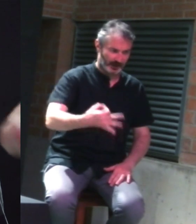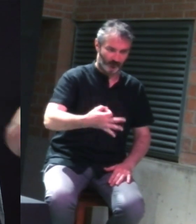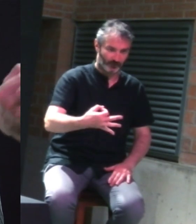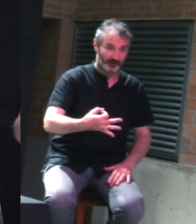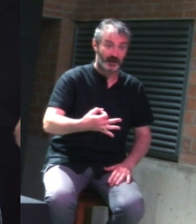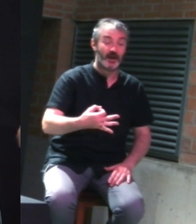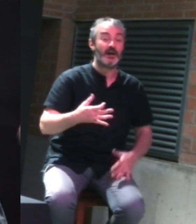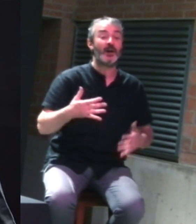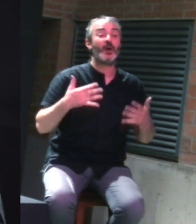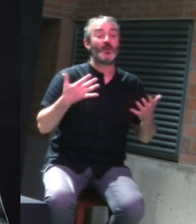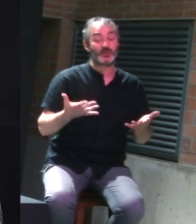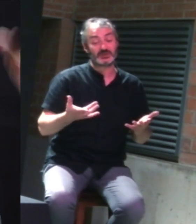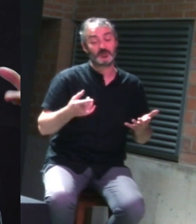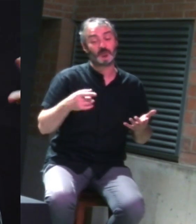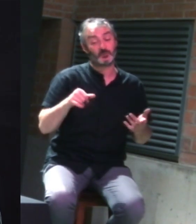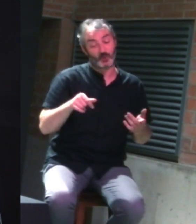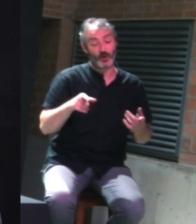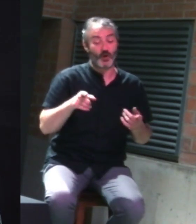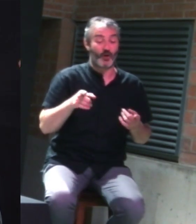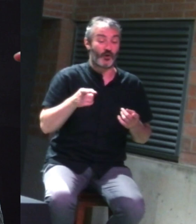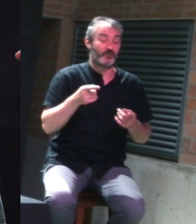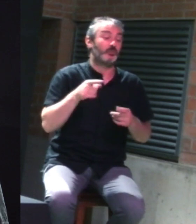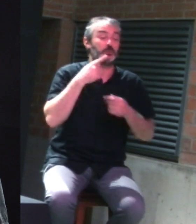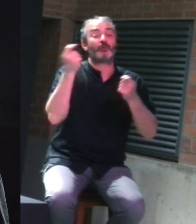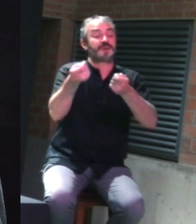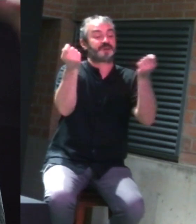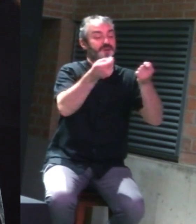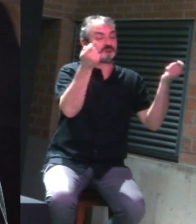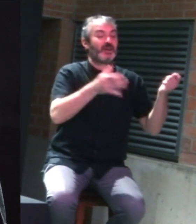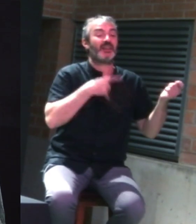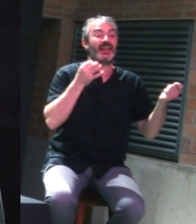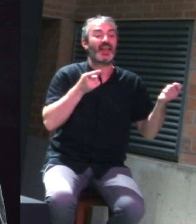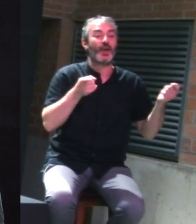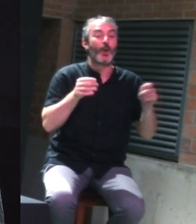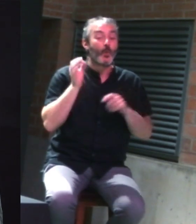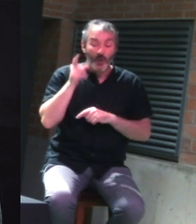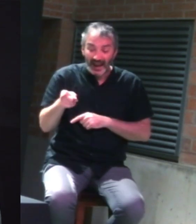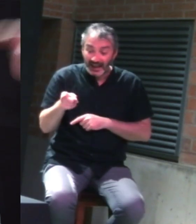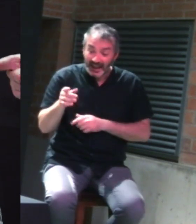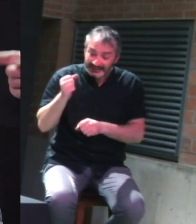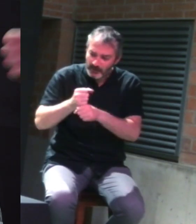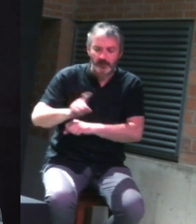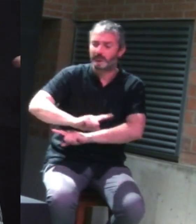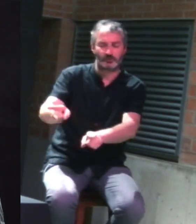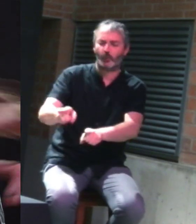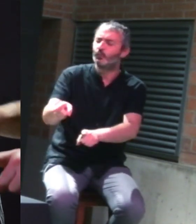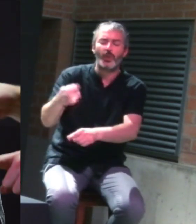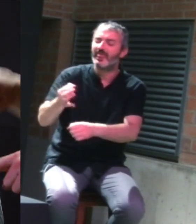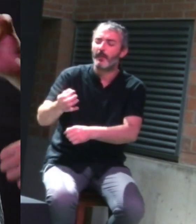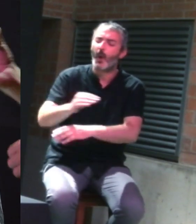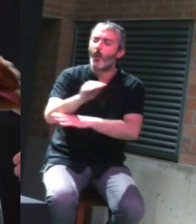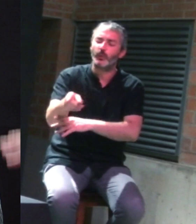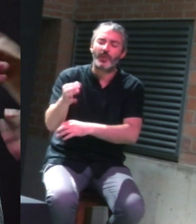discurso de género, que le llamamos también discurso de la domesticidad, le negaba su perfil como trabajadora. Las